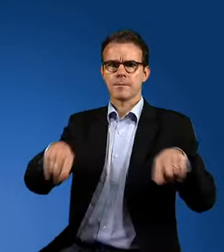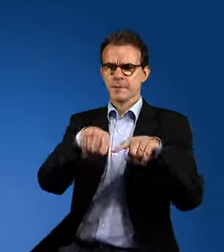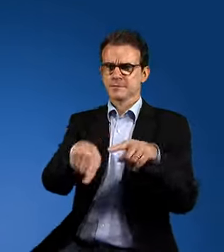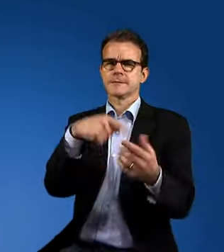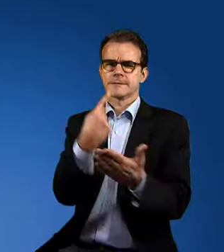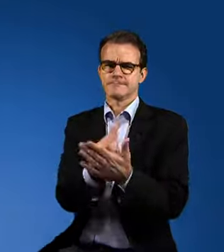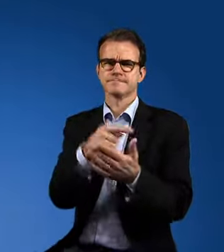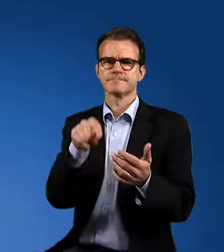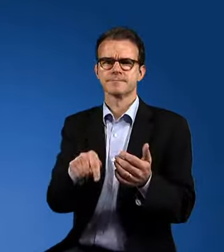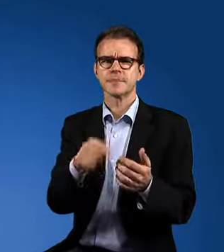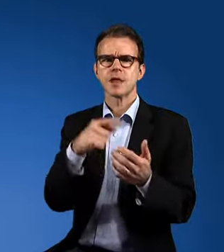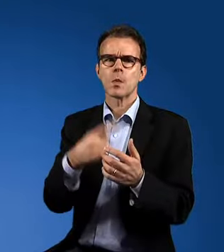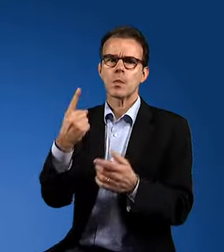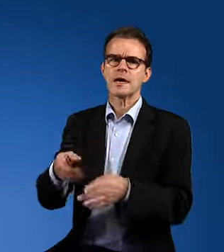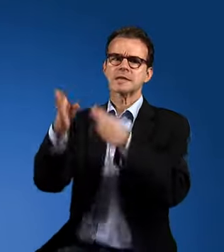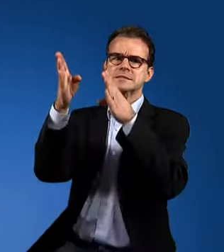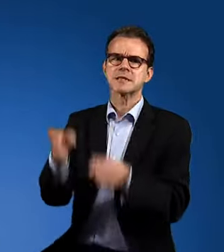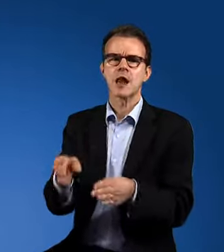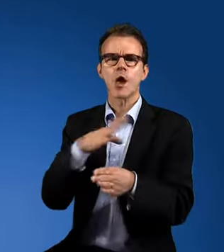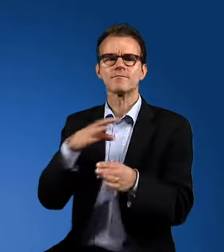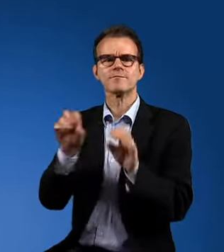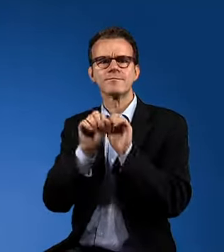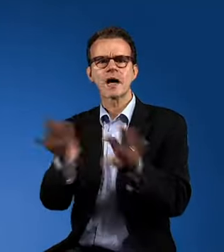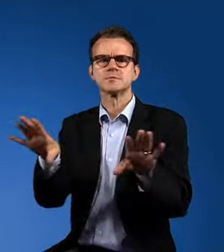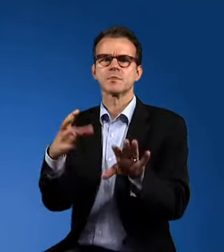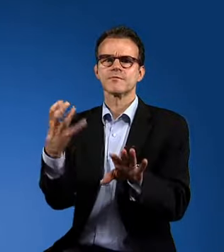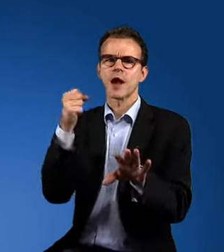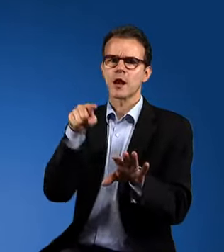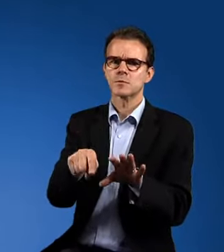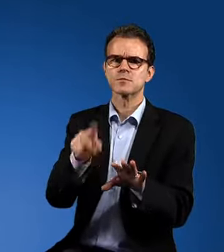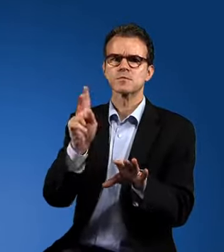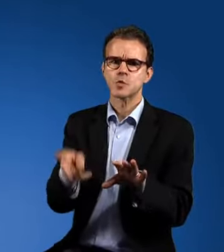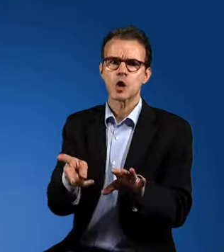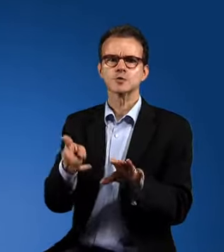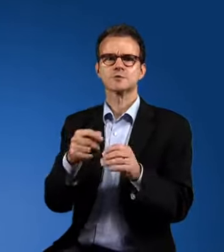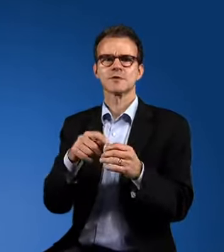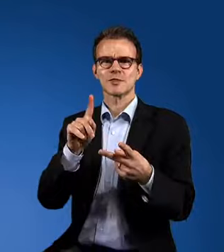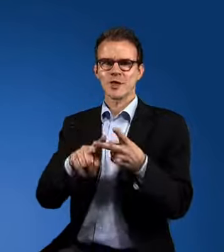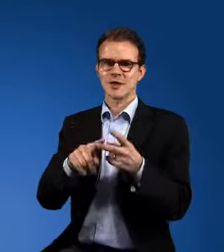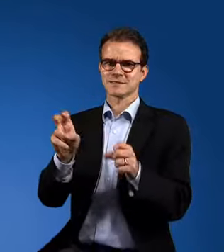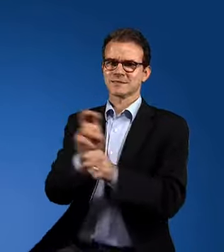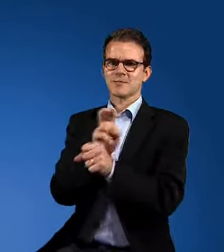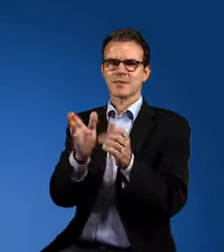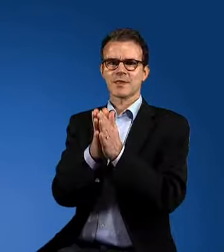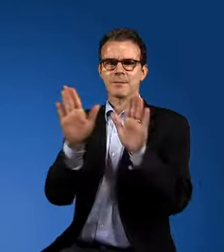vammaisten oikeuksien komitean, tämän yksilövalitusmenettelyn ja sitten toisaalta tämän toisen